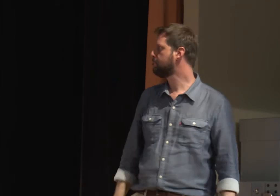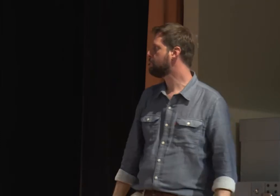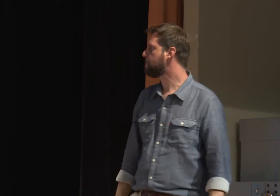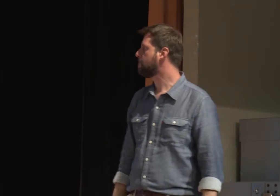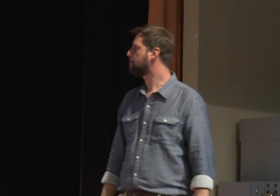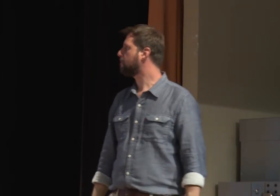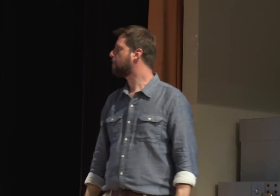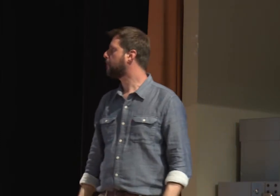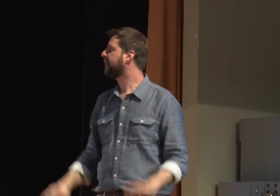ocorre.